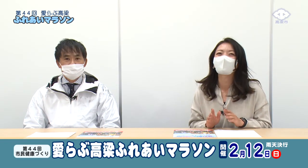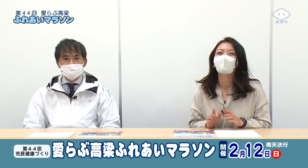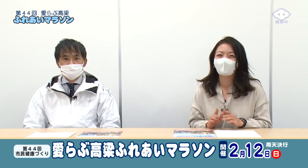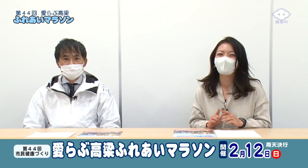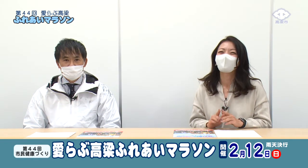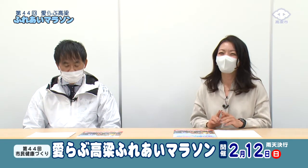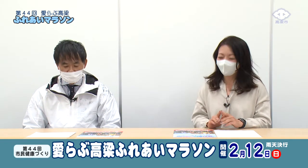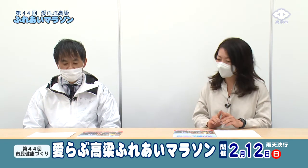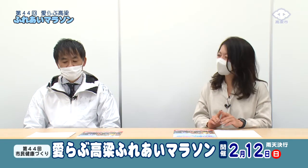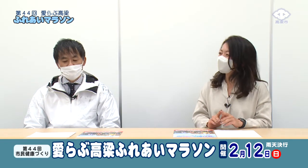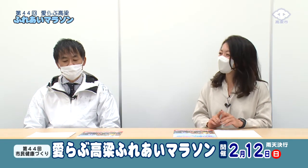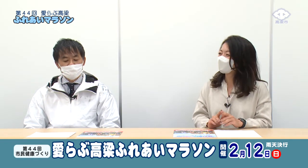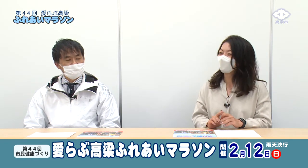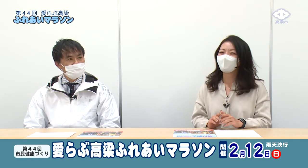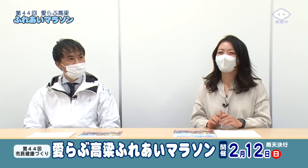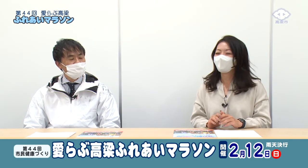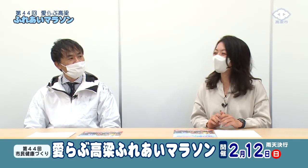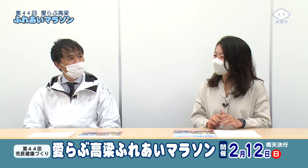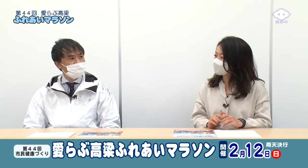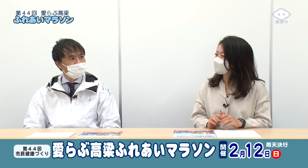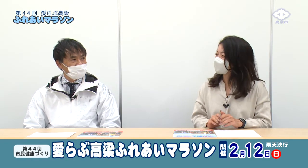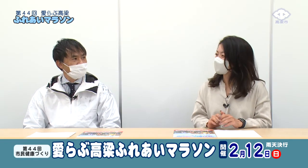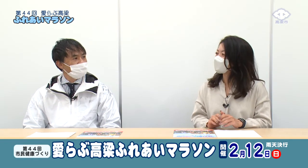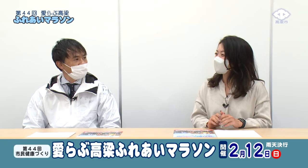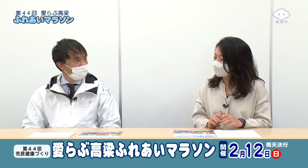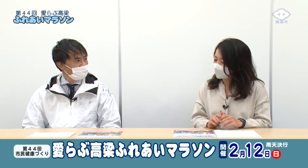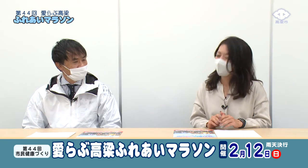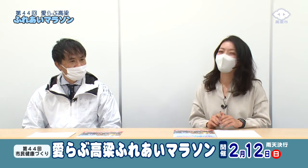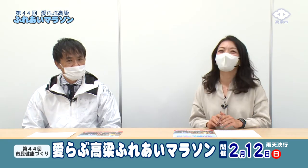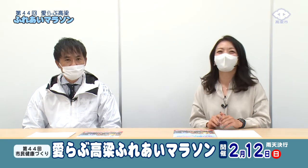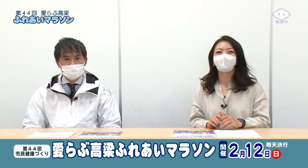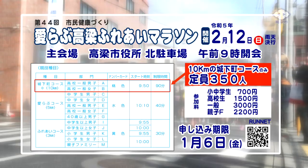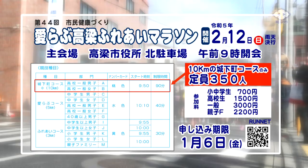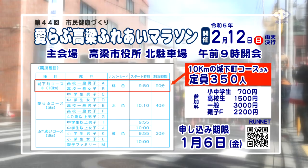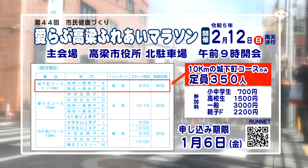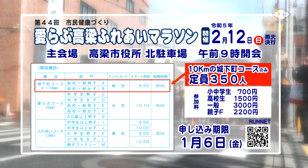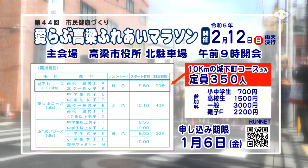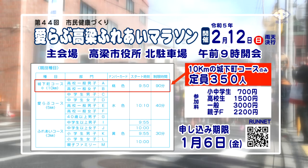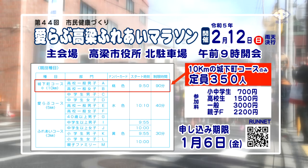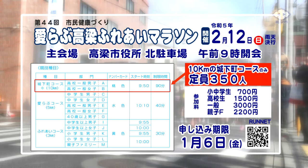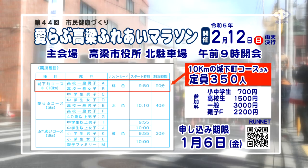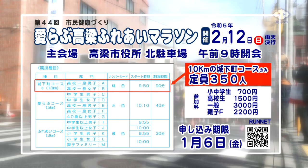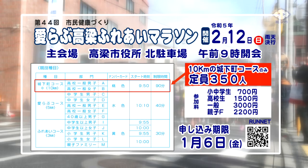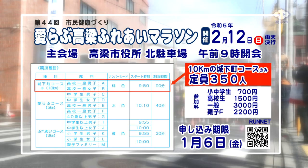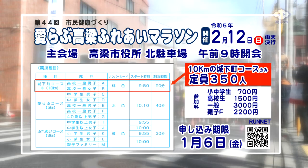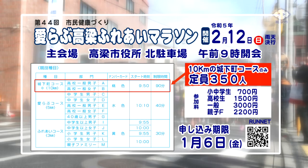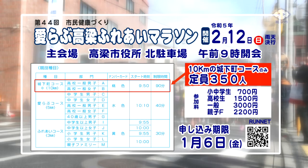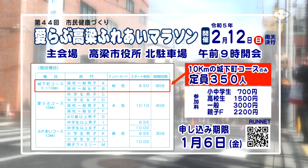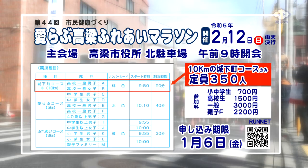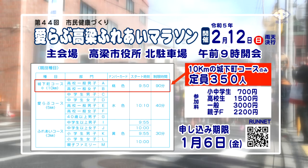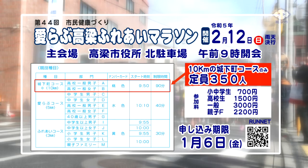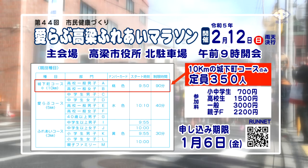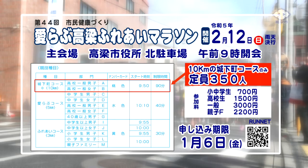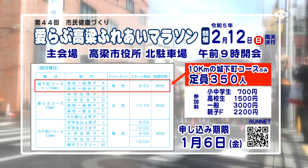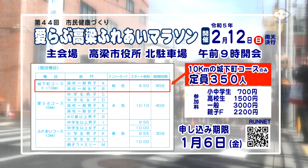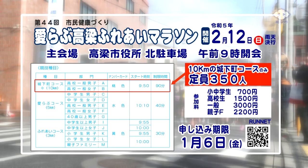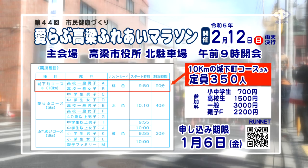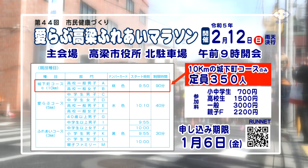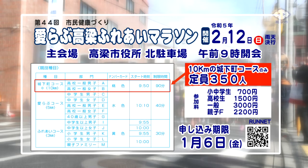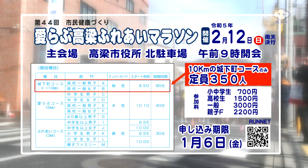てください。 はい、まず日時なんですけれども、はい、先ほども申しましたように令和5年2月12日日曜日